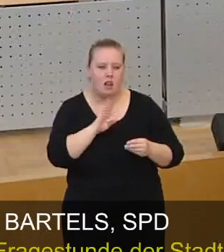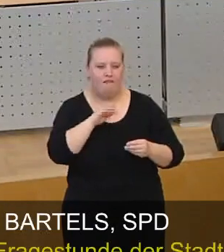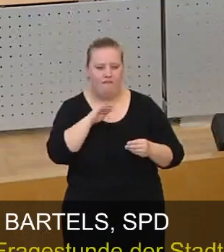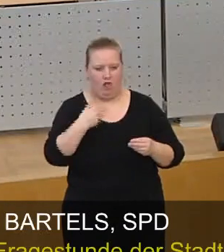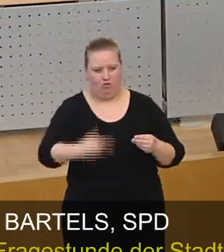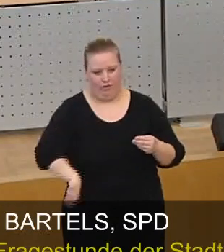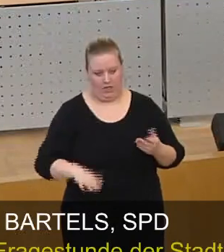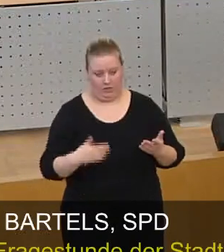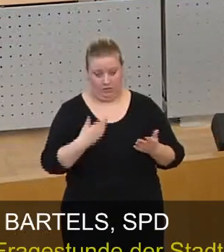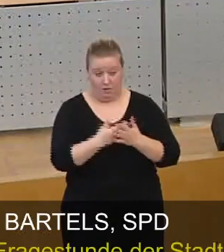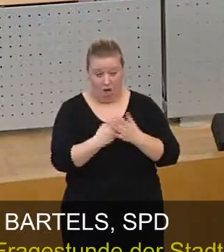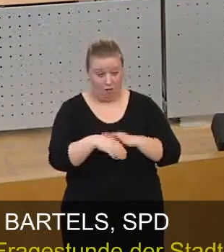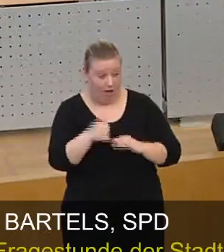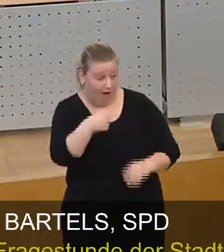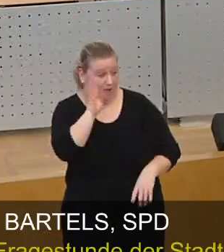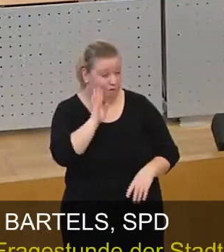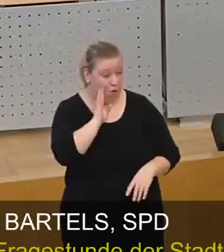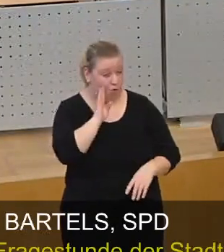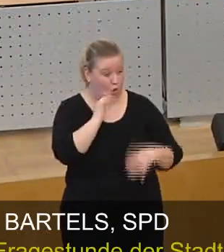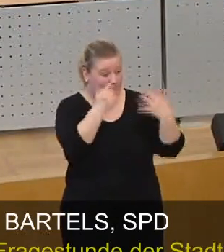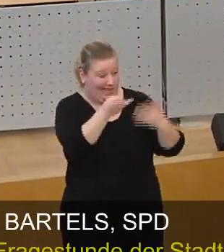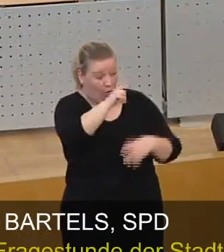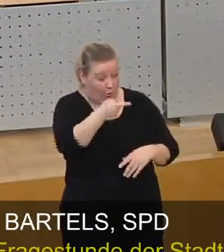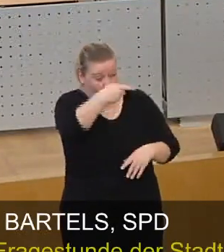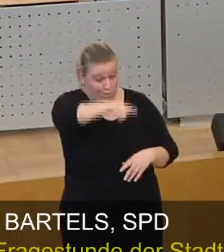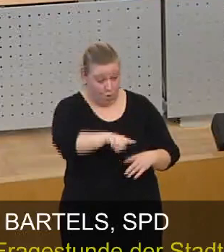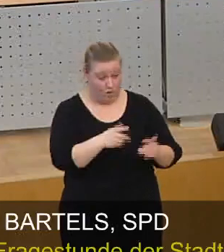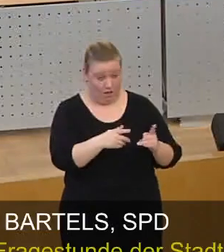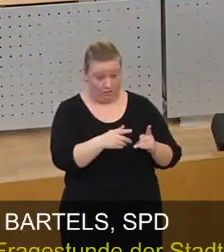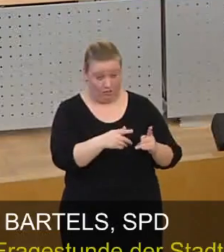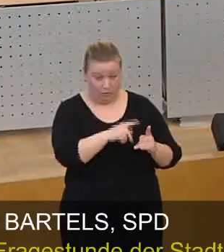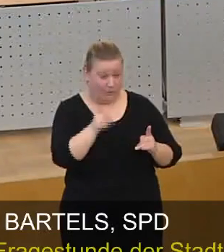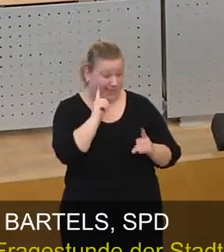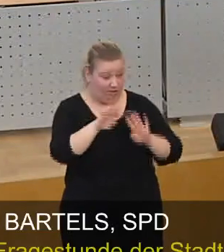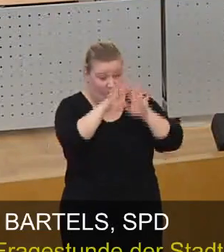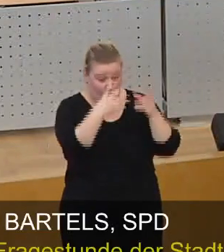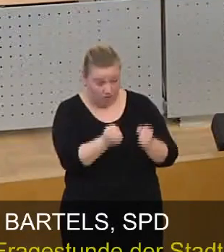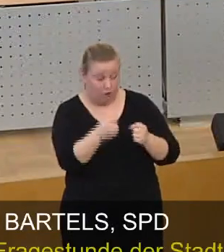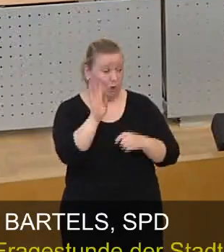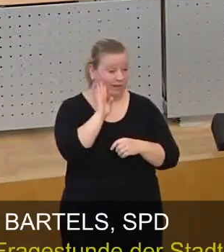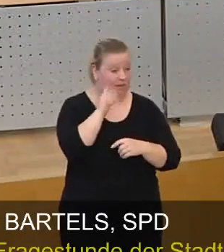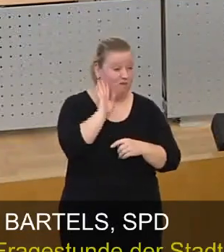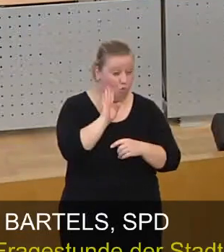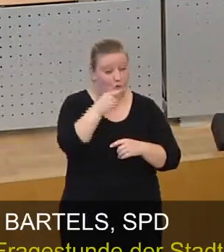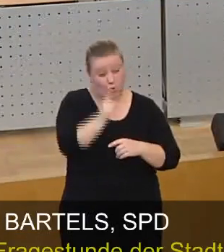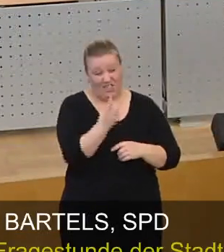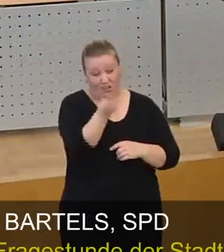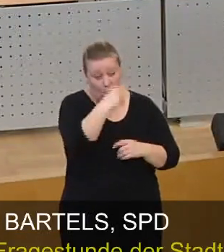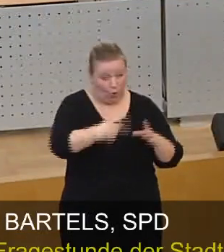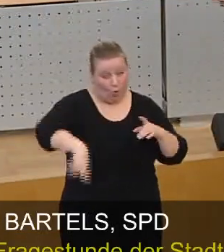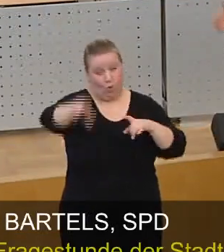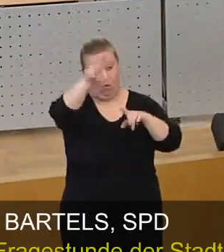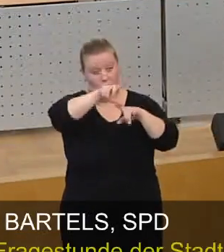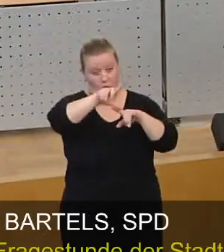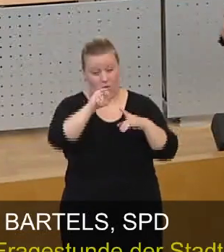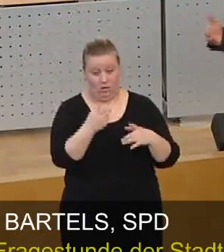Und wenn es hier pro Wohnung um etwa 10 € im Monat geht, dann sind das pro Haushalt oder pro Wohnung im Jahr 120 €. Und wenn wir das